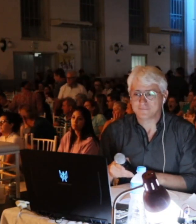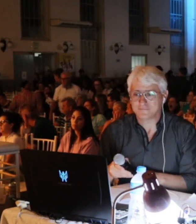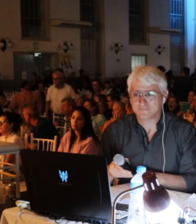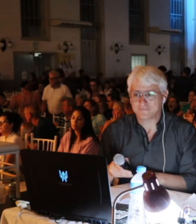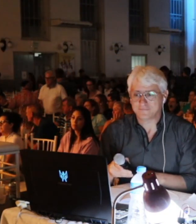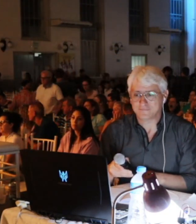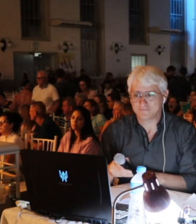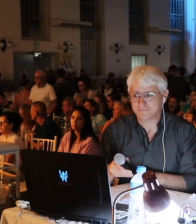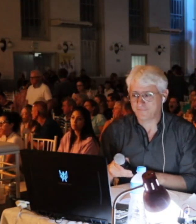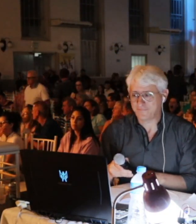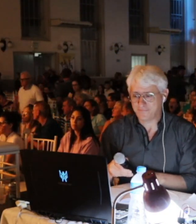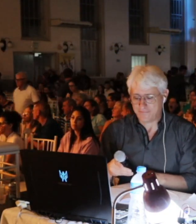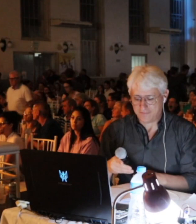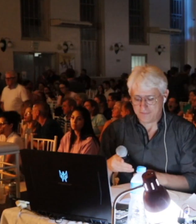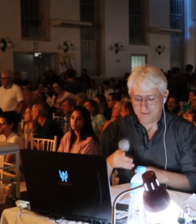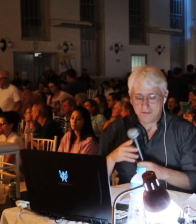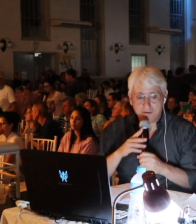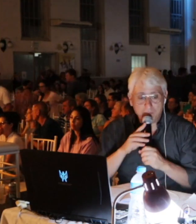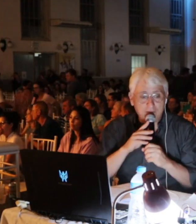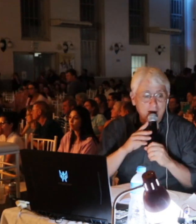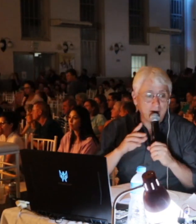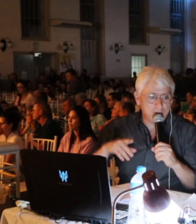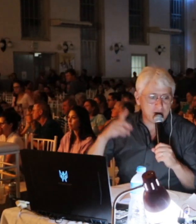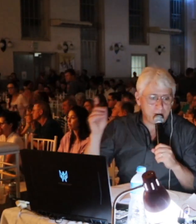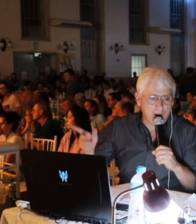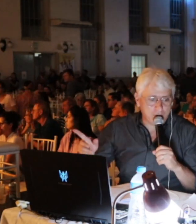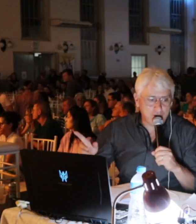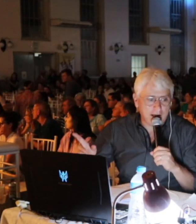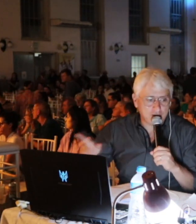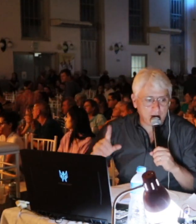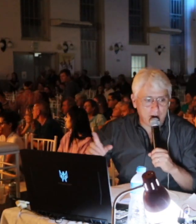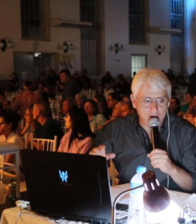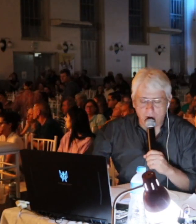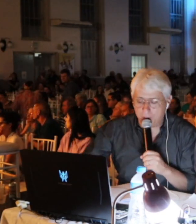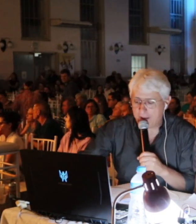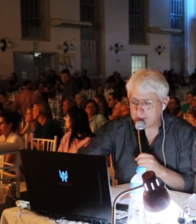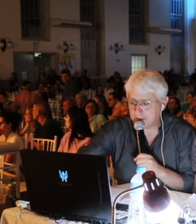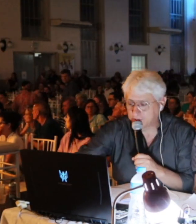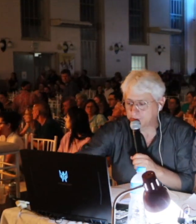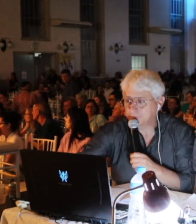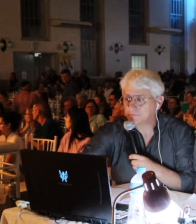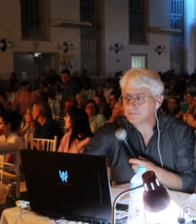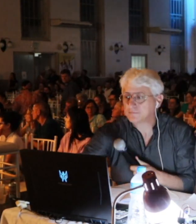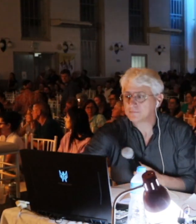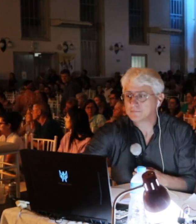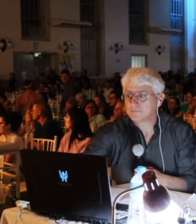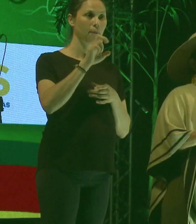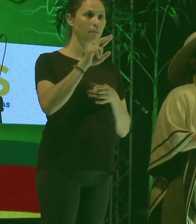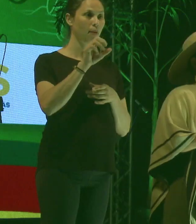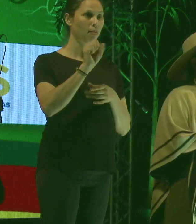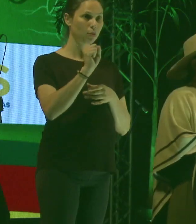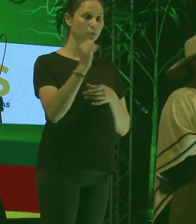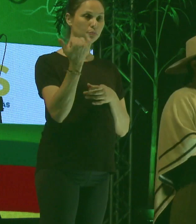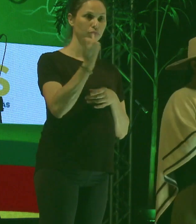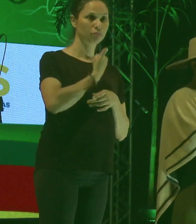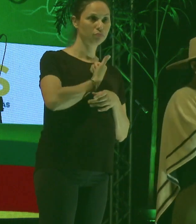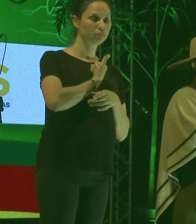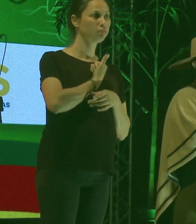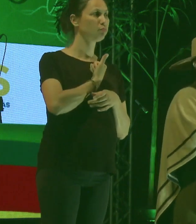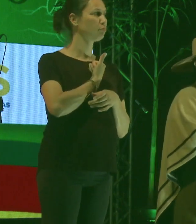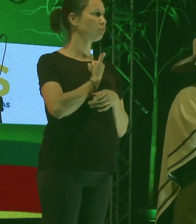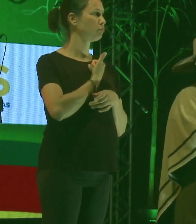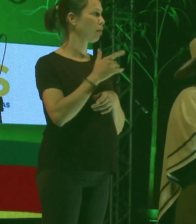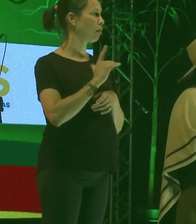Borja. Olha aí. Maravilha, vamos ao palco direto só para nós acompanhar então. Vamos lá. Tem uma comitiva